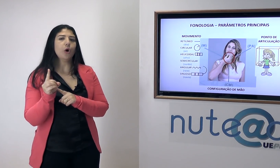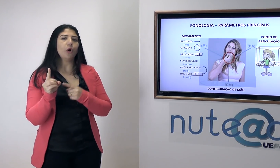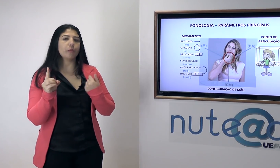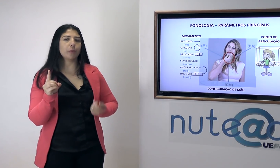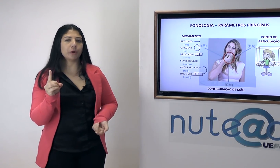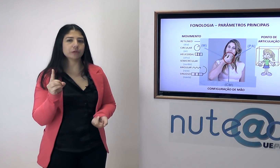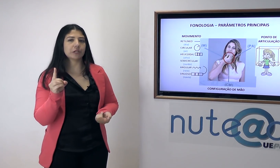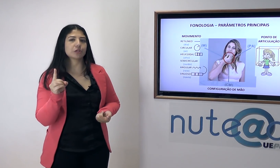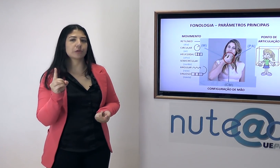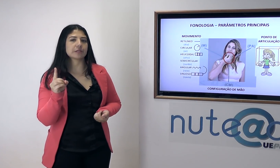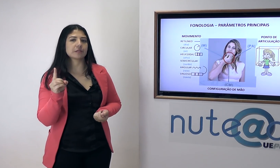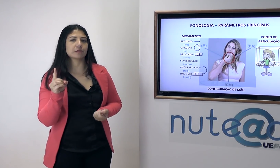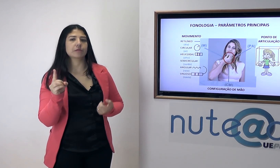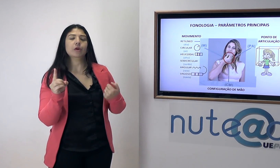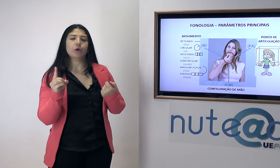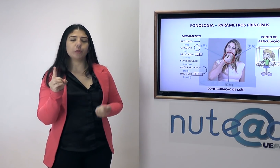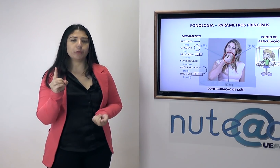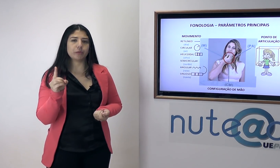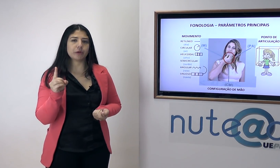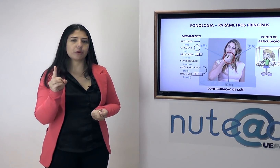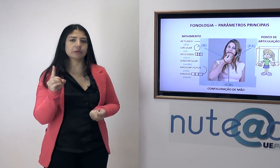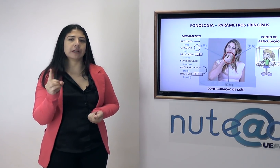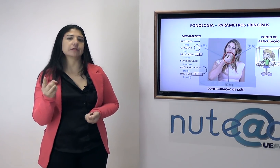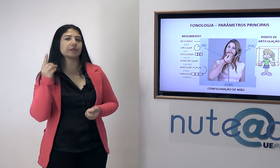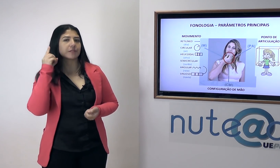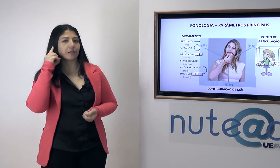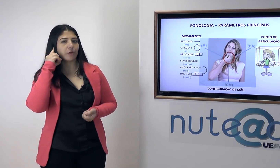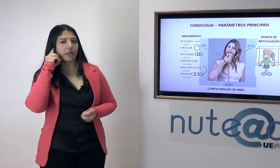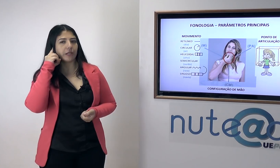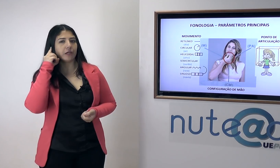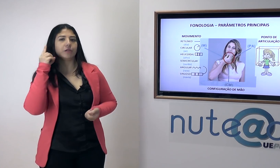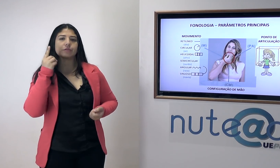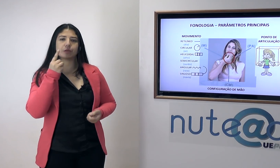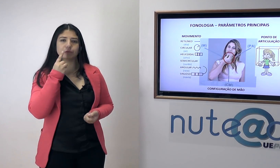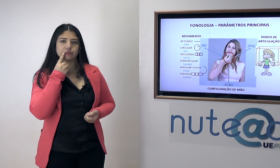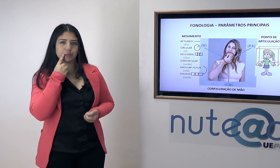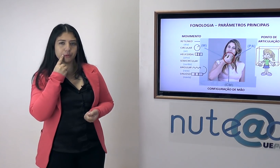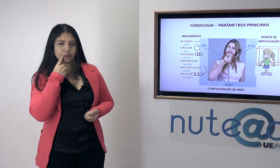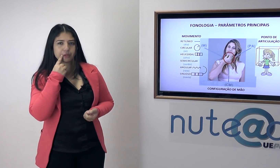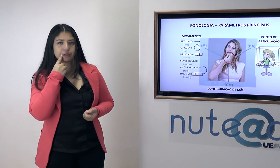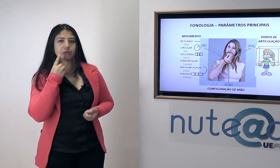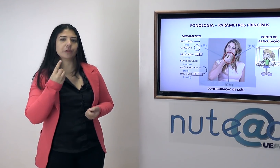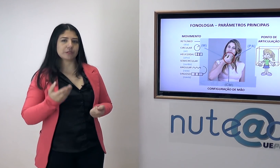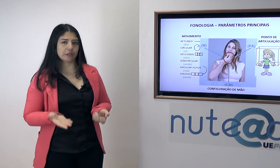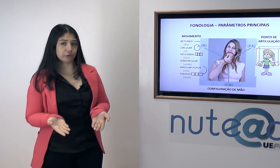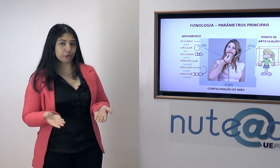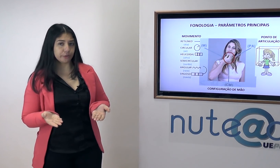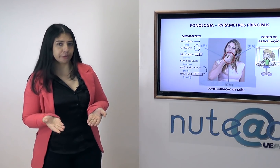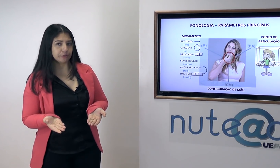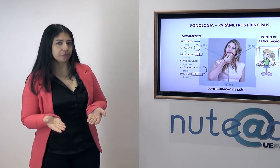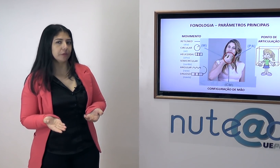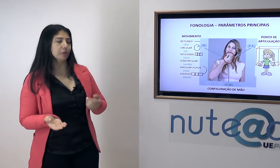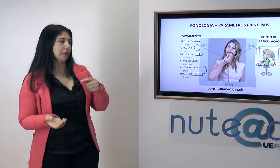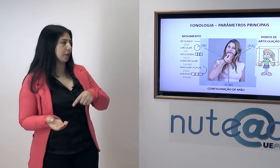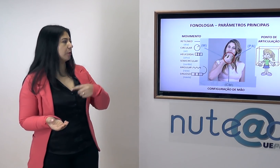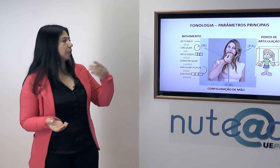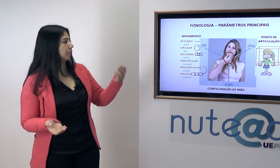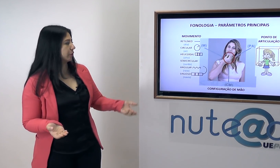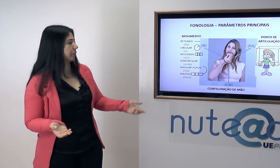o meu ponto de articulação, meu primeiro contato vai ser na orelha e o segundo na boca. Eu tenho o sinal de surdo, eu tenho um